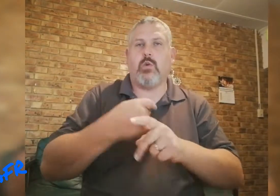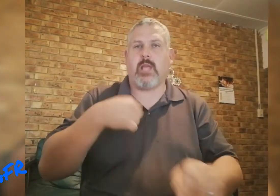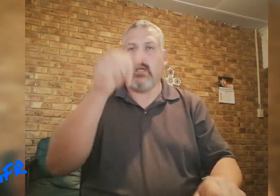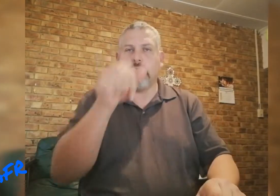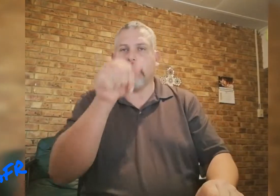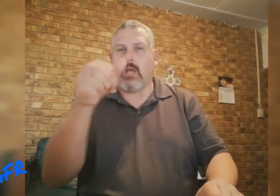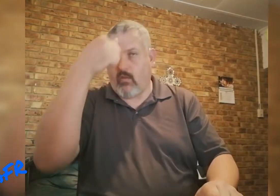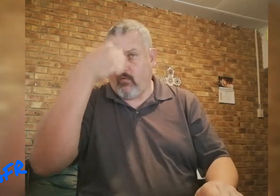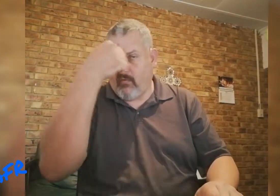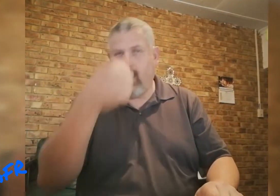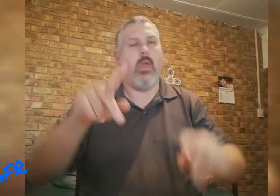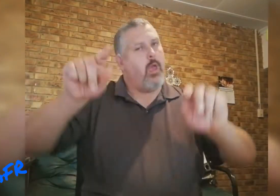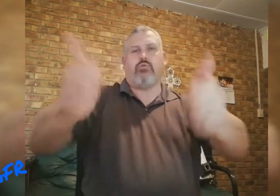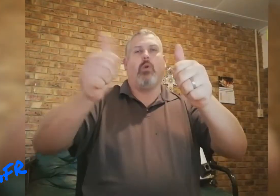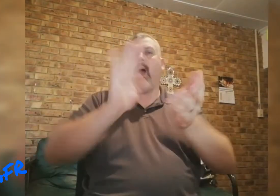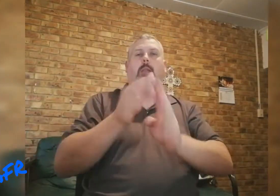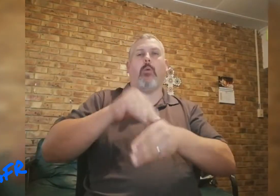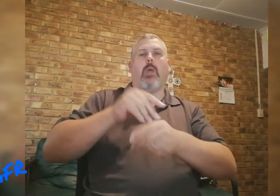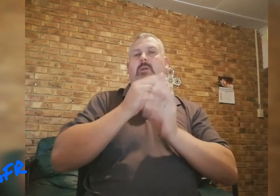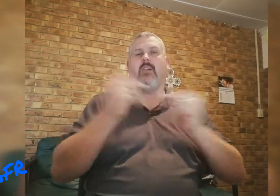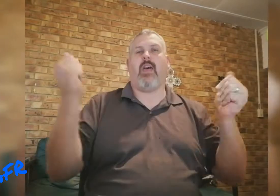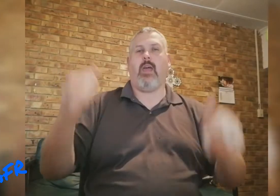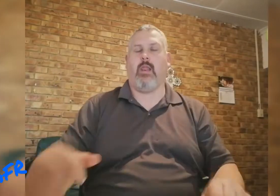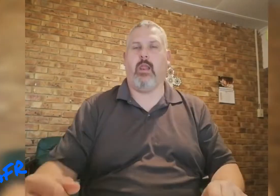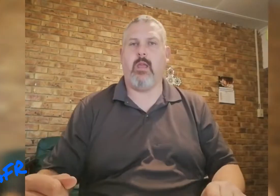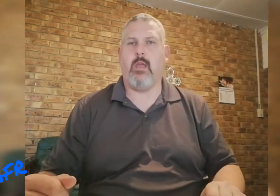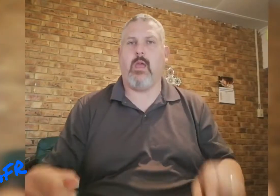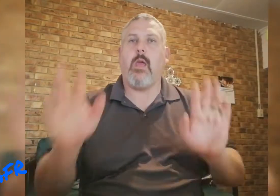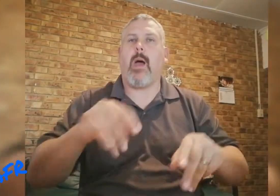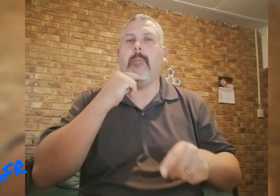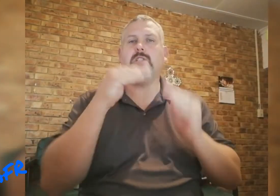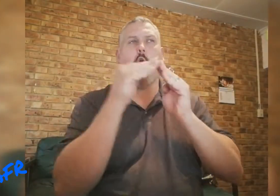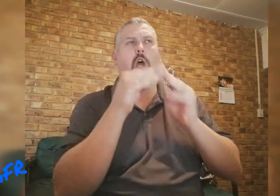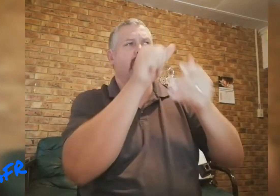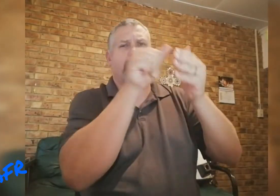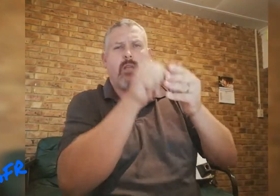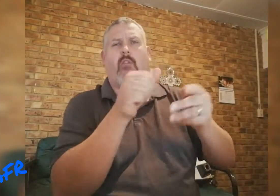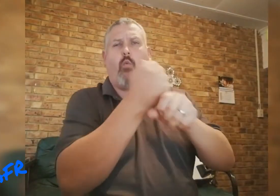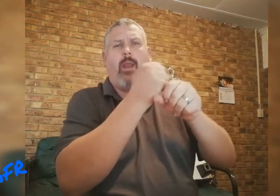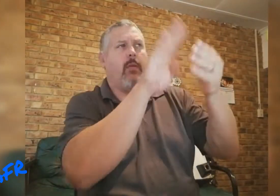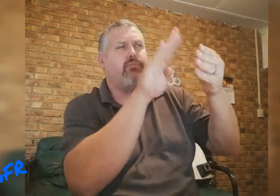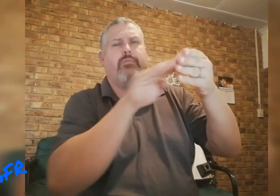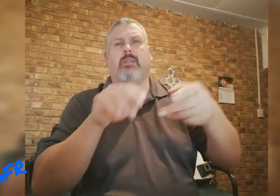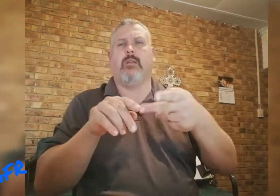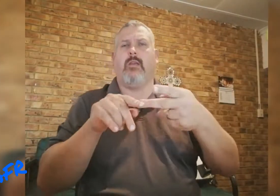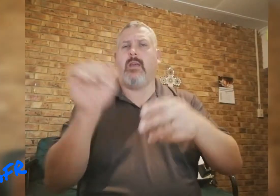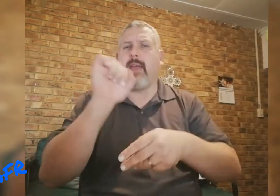soos dat salf al probleme sal weggaan. Maar mens, huis, salf, olie,